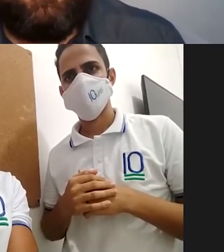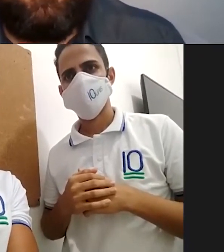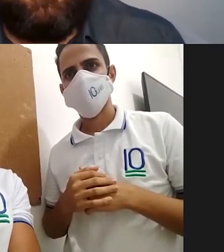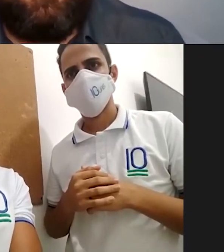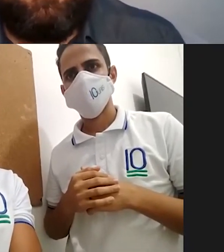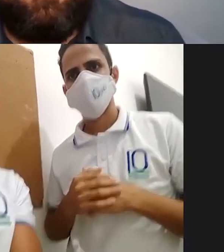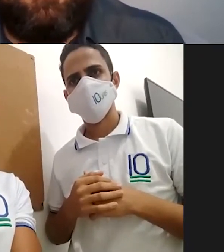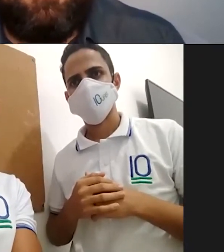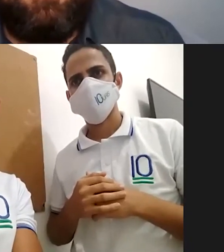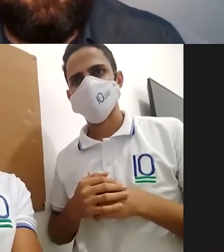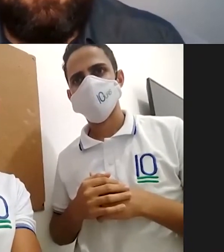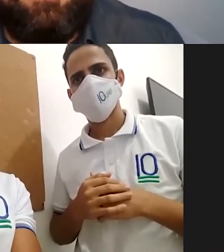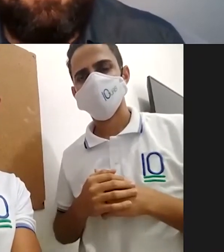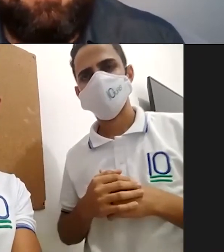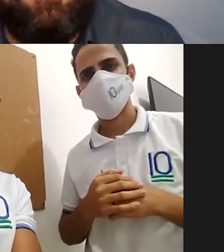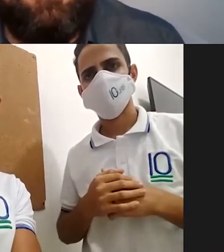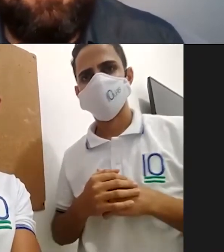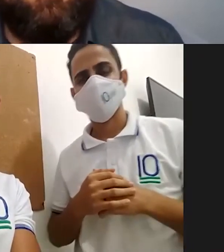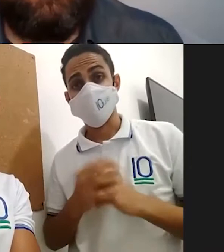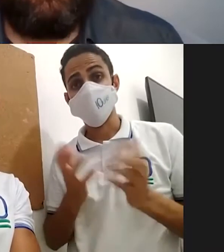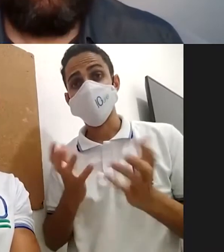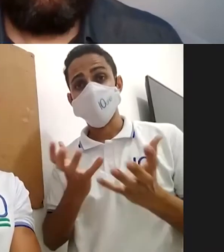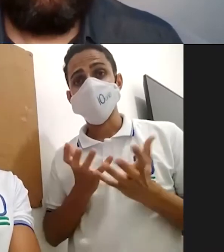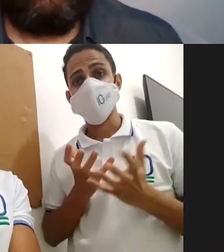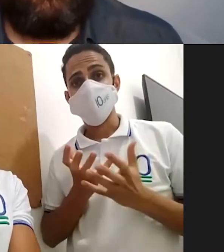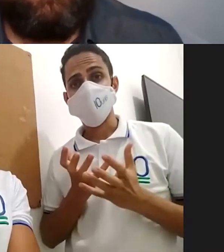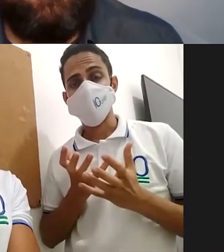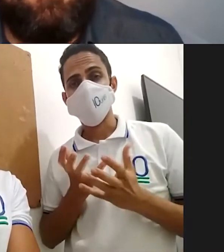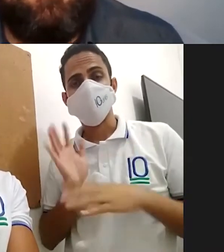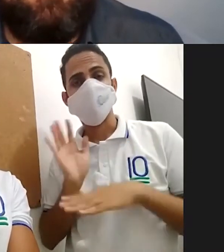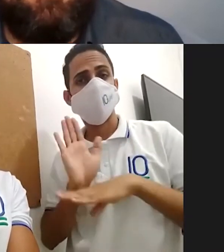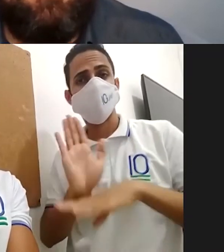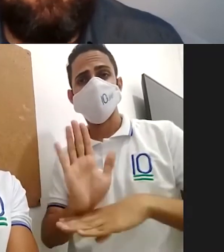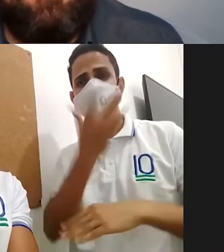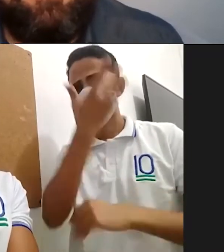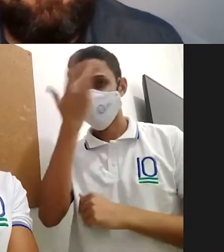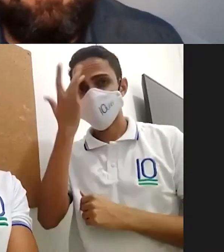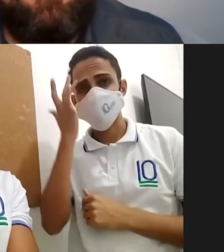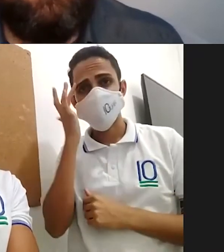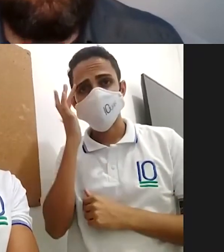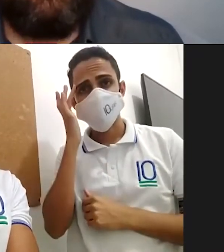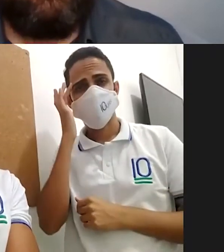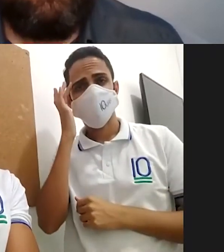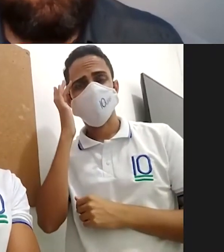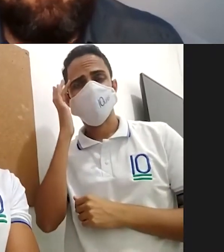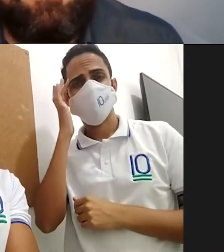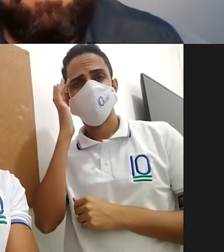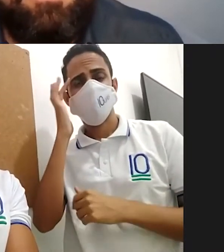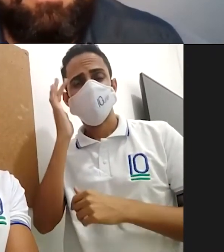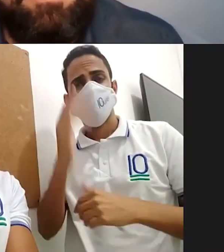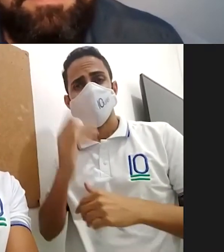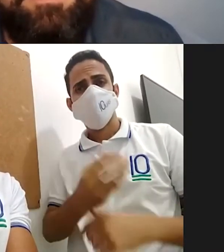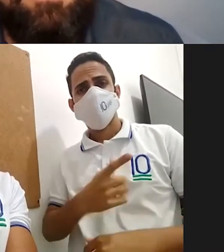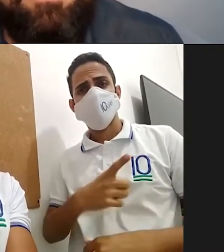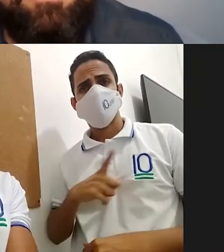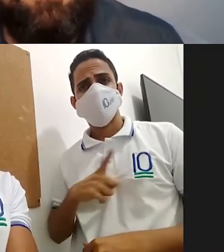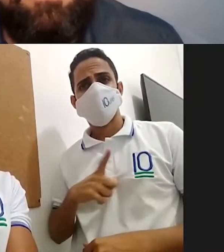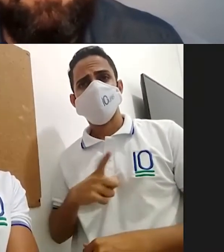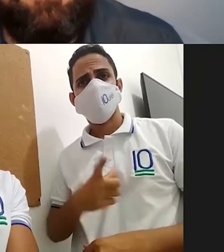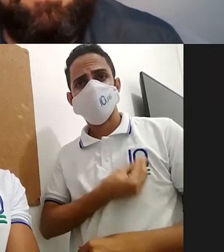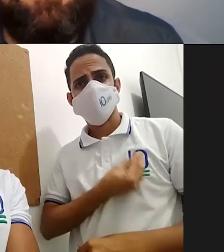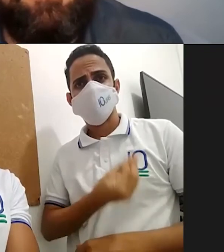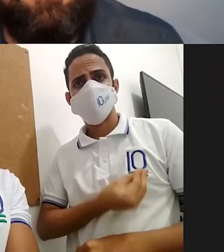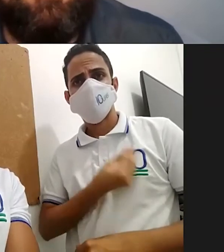É exercício da empatia mesmo, né? É entregar às pessoas uma vida melhor. Uma vida pelo menos parecida com a vida